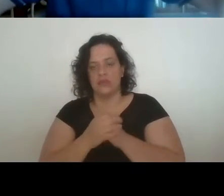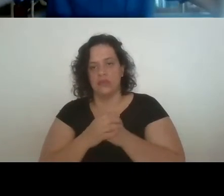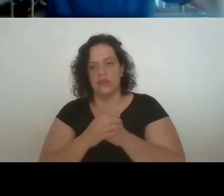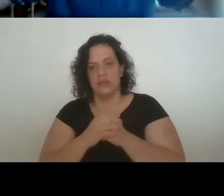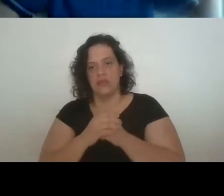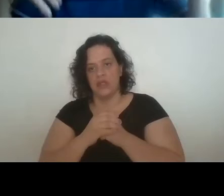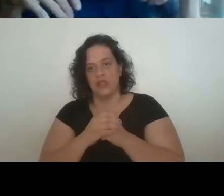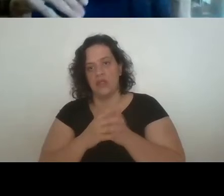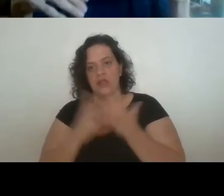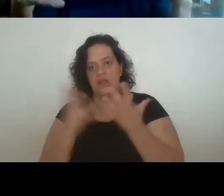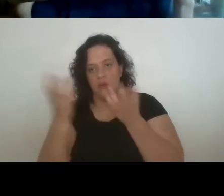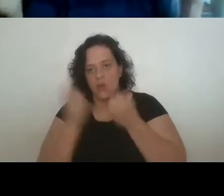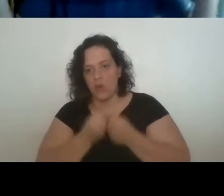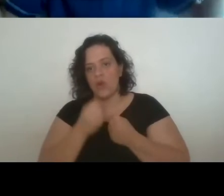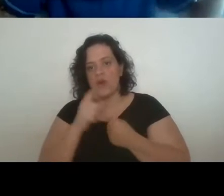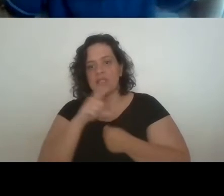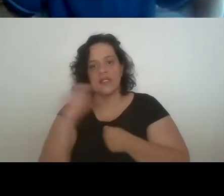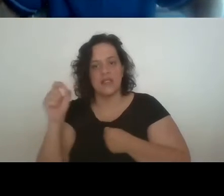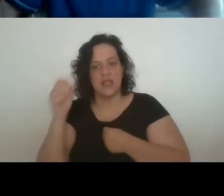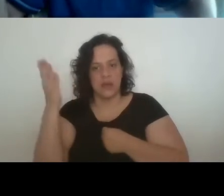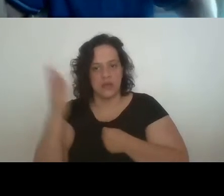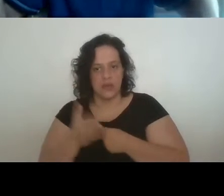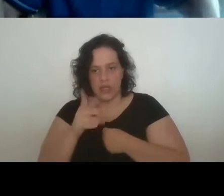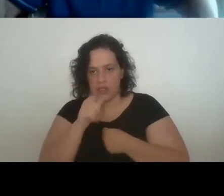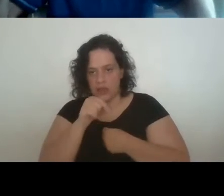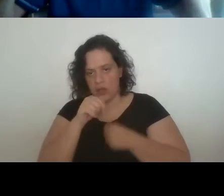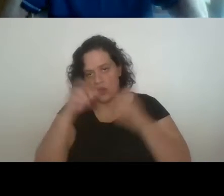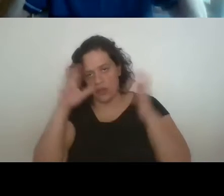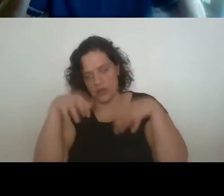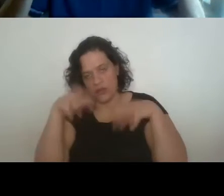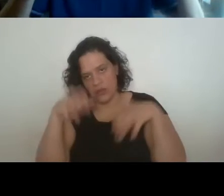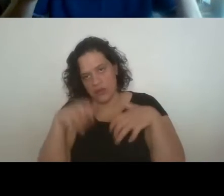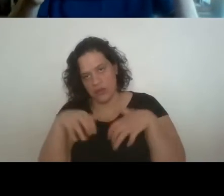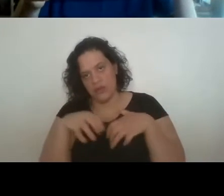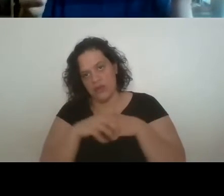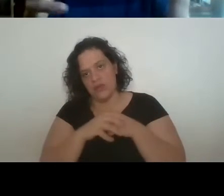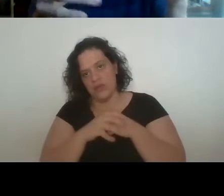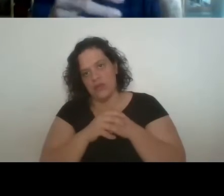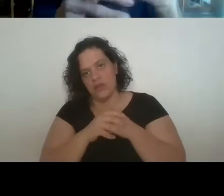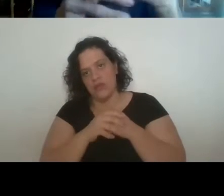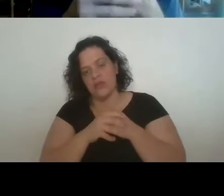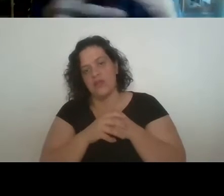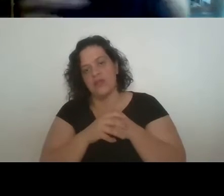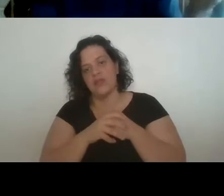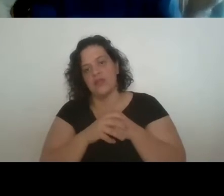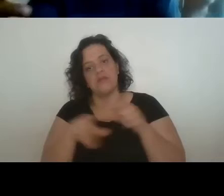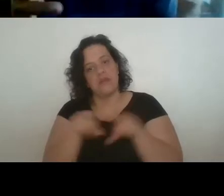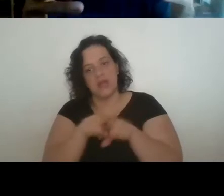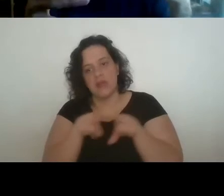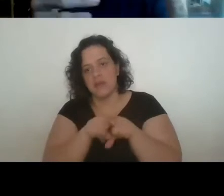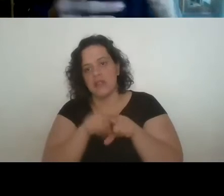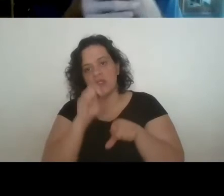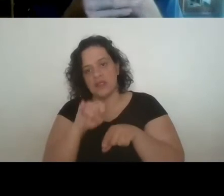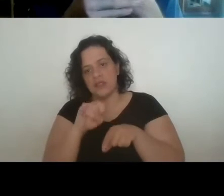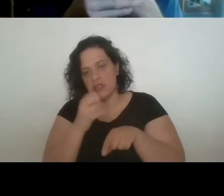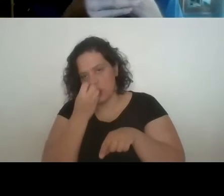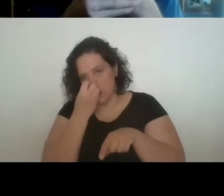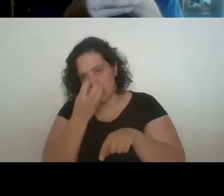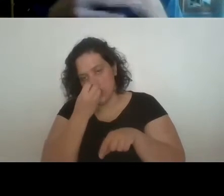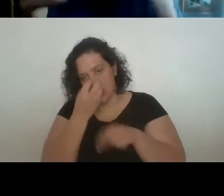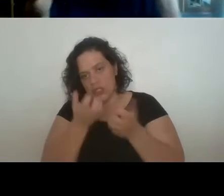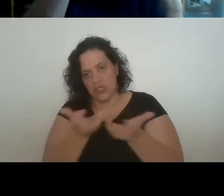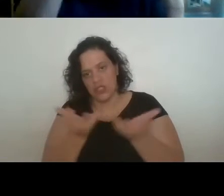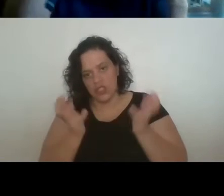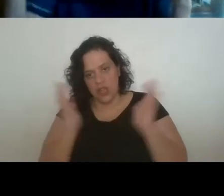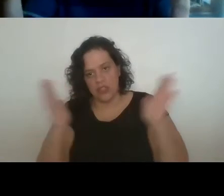acolher 100% da água de chuva, mesmo que a gente tenha uma área de jardim um pouco mais restrita do